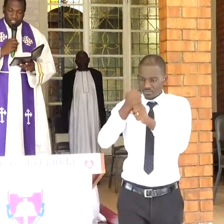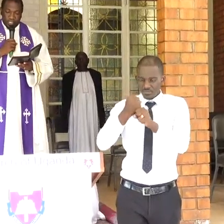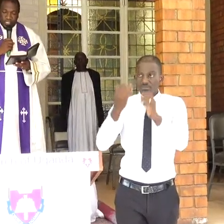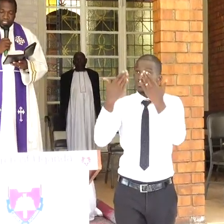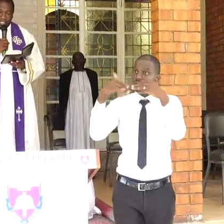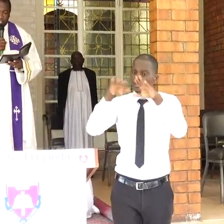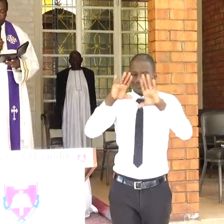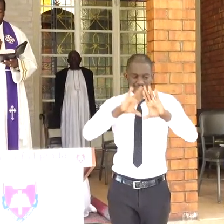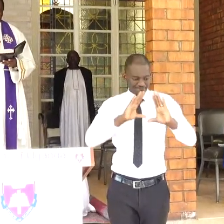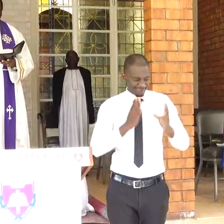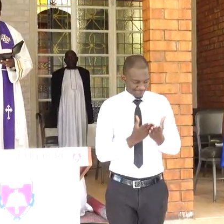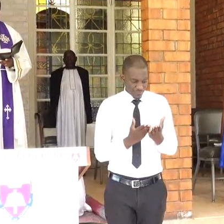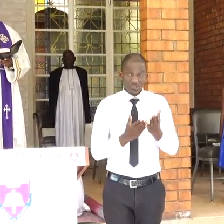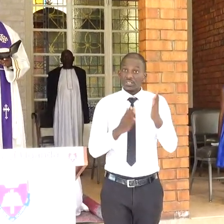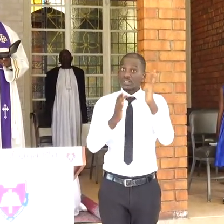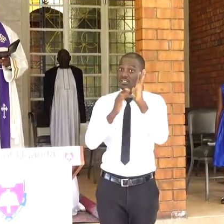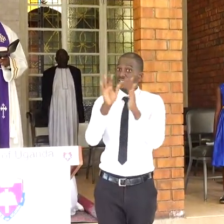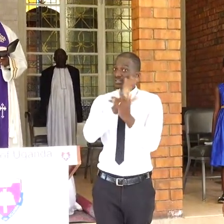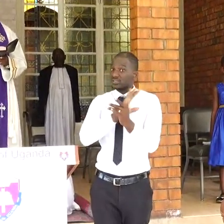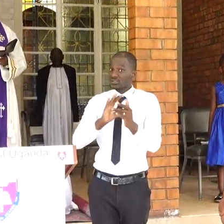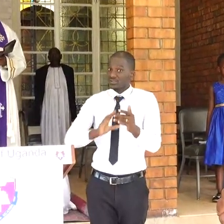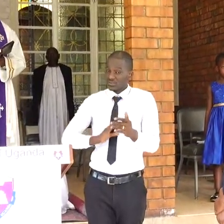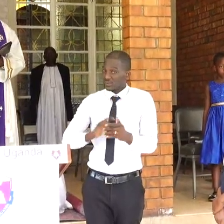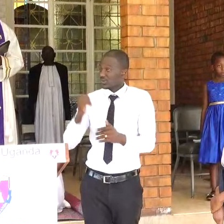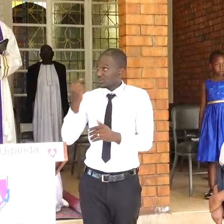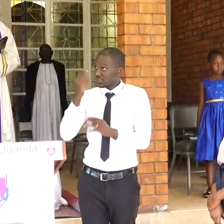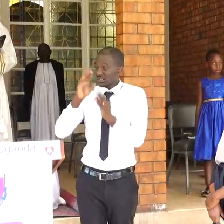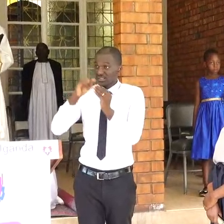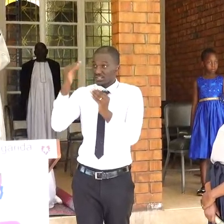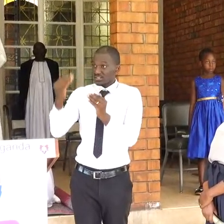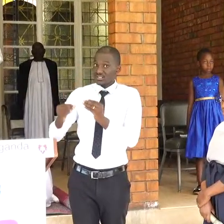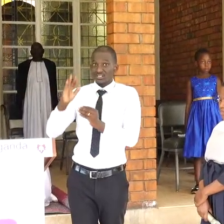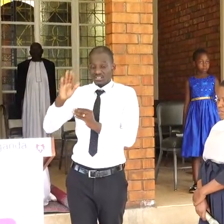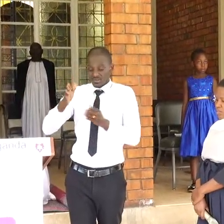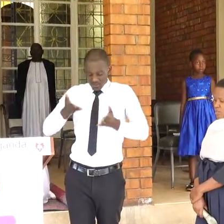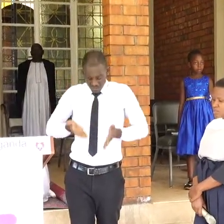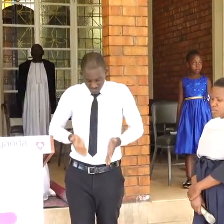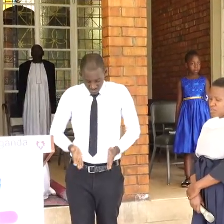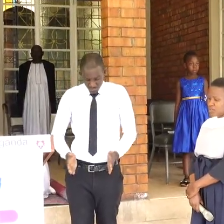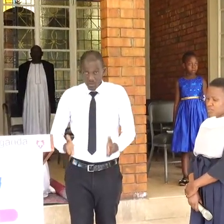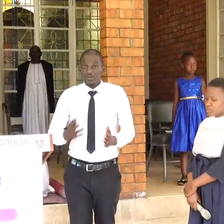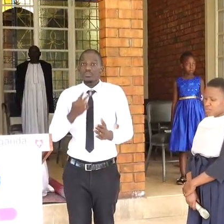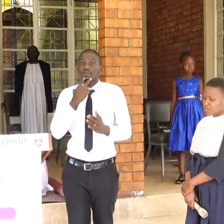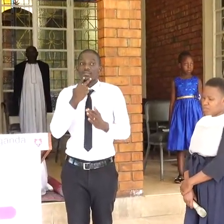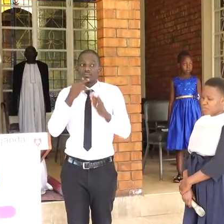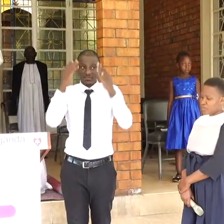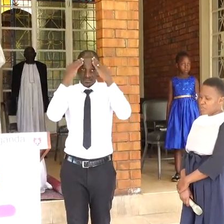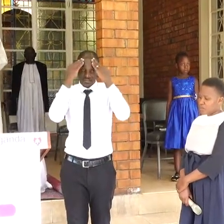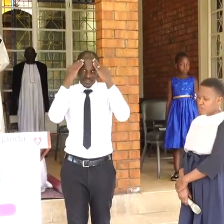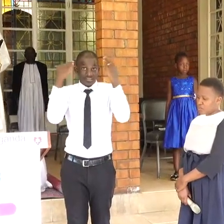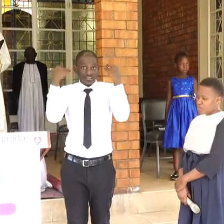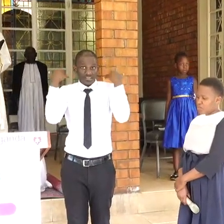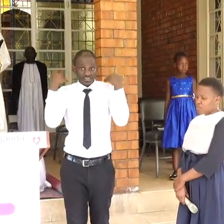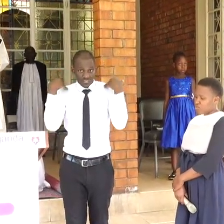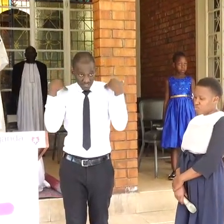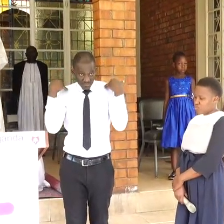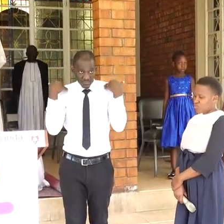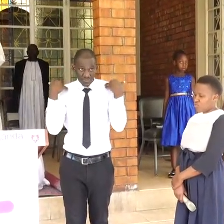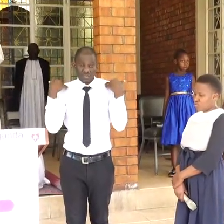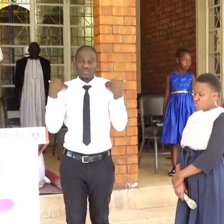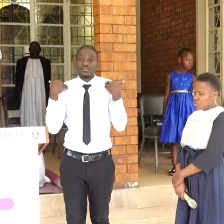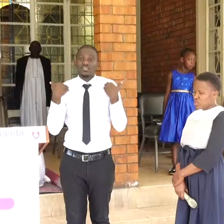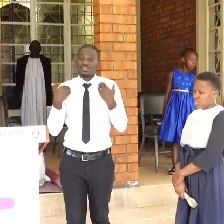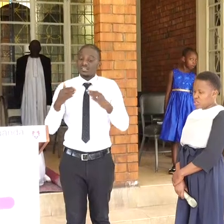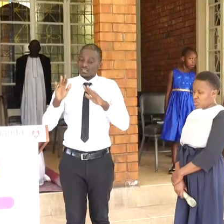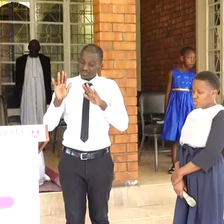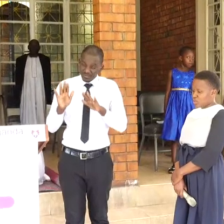n'ensi ne Yesu Kristo omwana omuyekka Mukama waffe eyazaalibwa omuwala atamanyi musajja Mariamu eyali olubuto olw'omwoyo